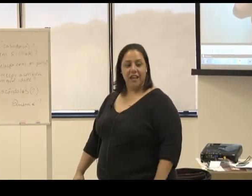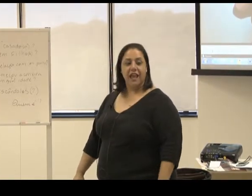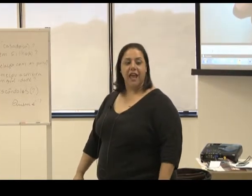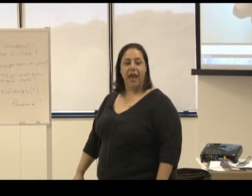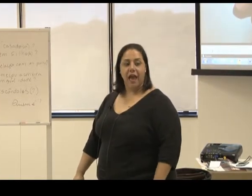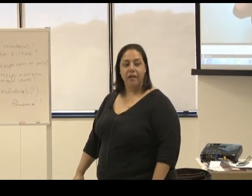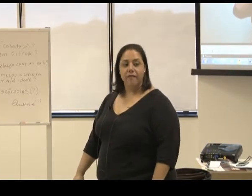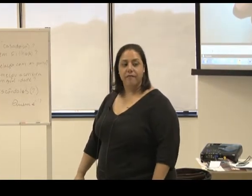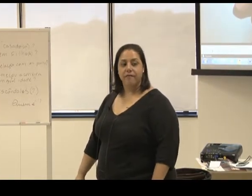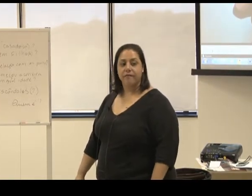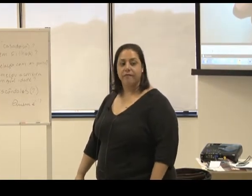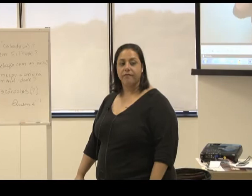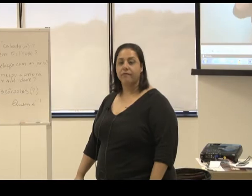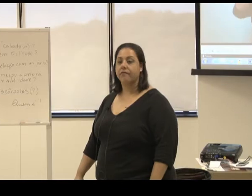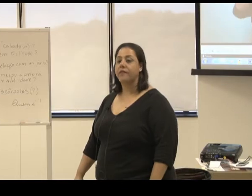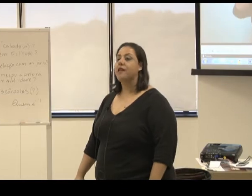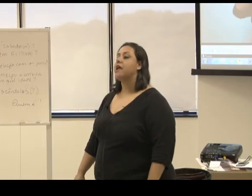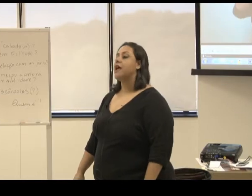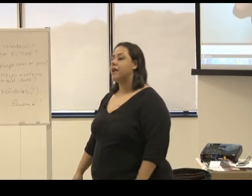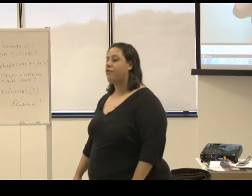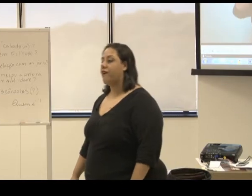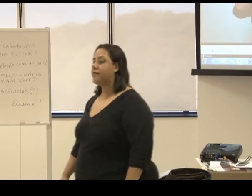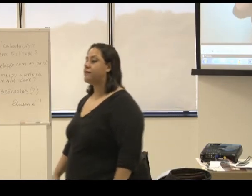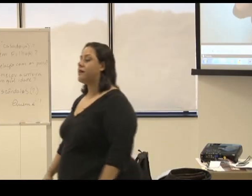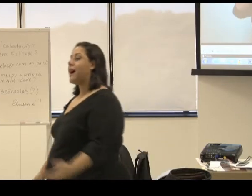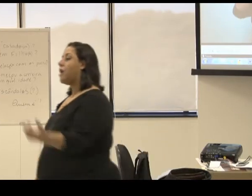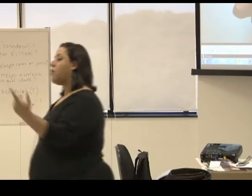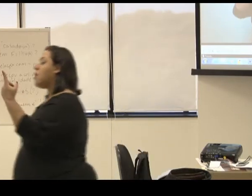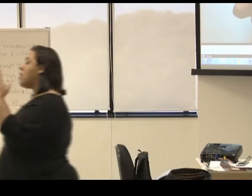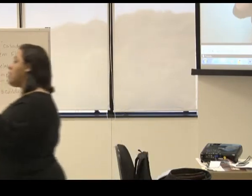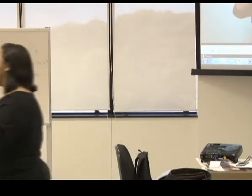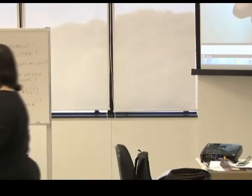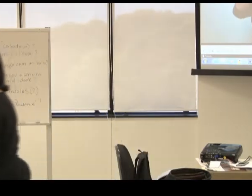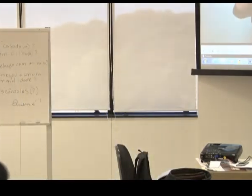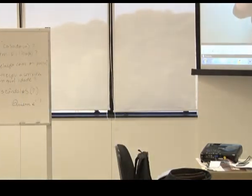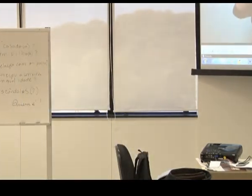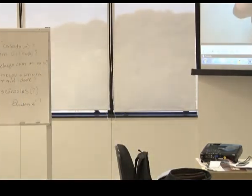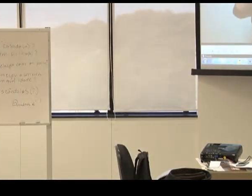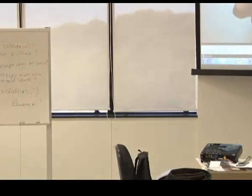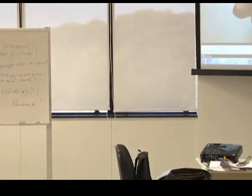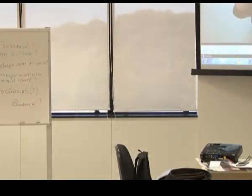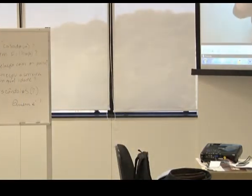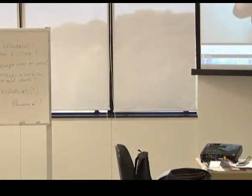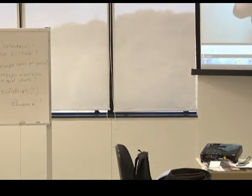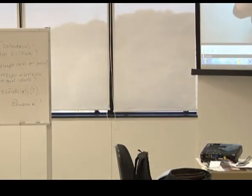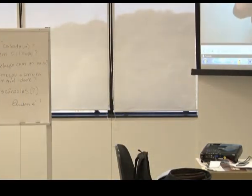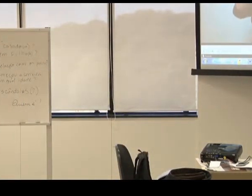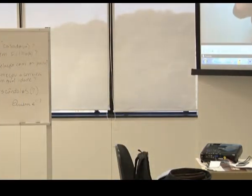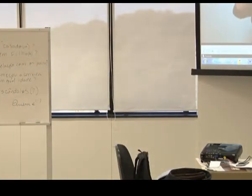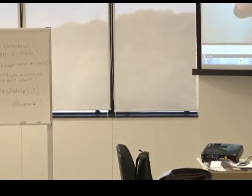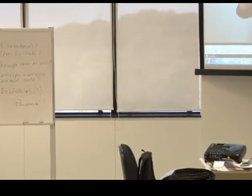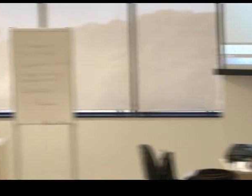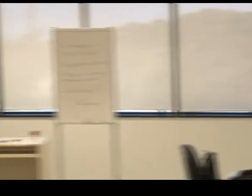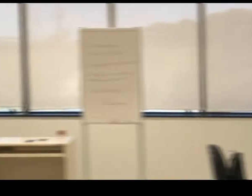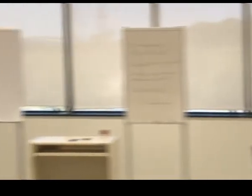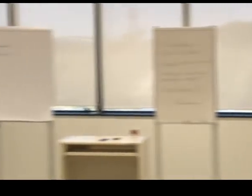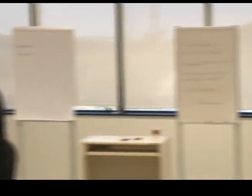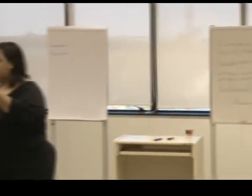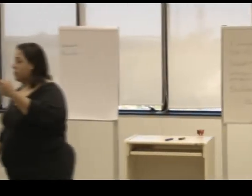Quem é? Ivete Sangalo. Qual foi o primeiro grupo, então, o nome? Quem era do primeiro grupo, o